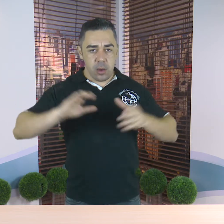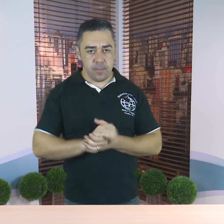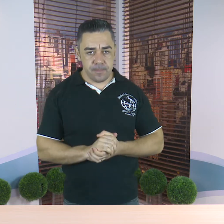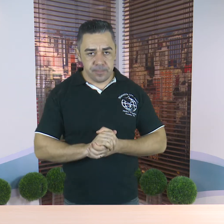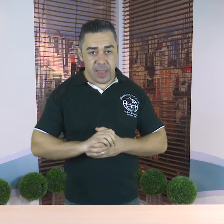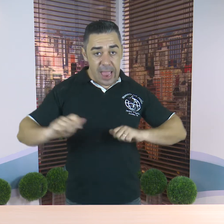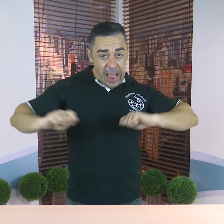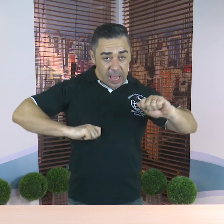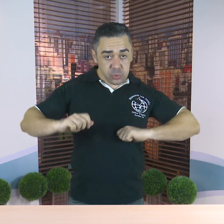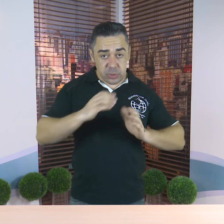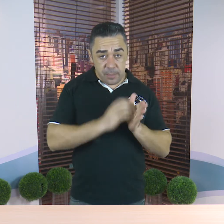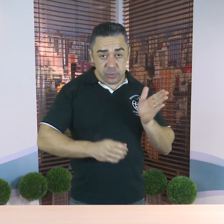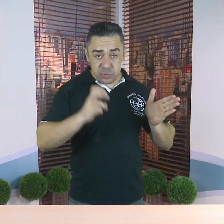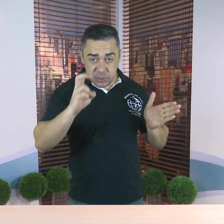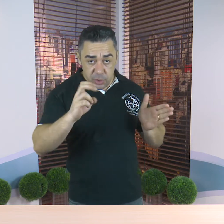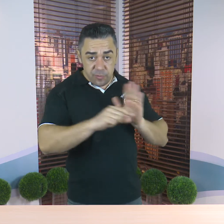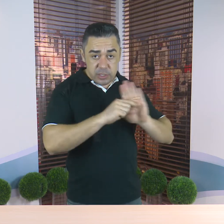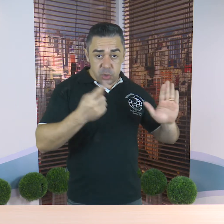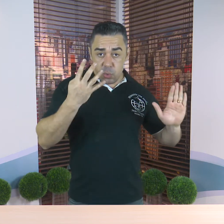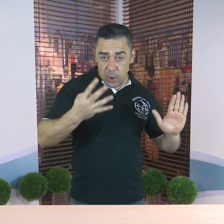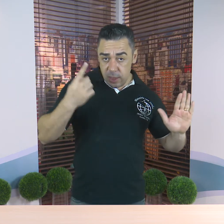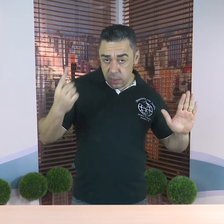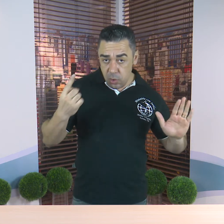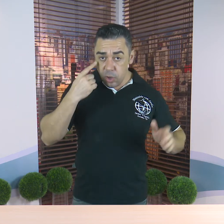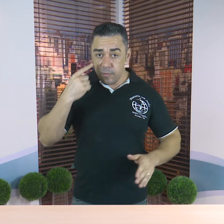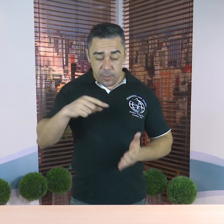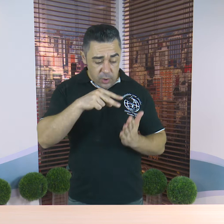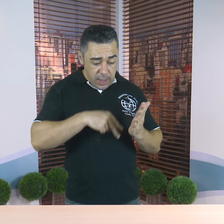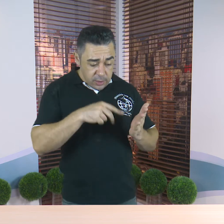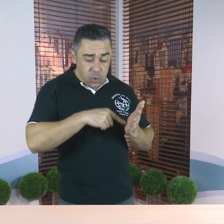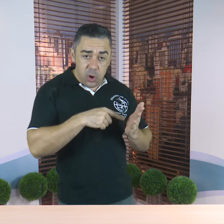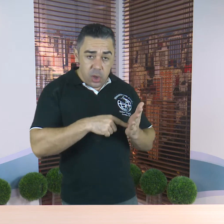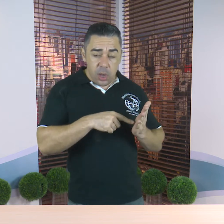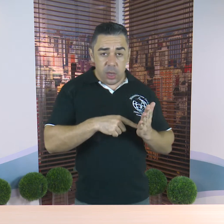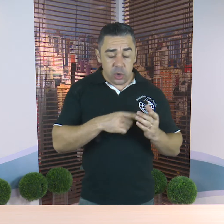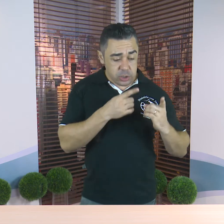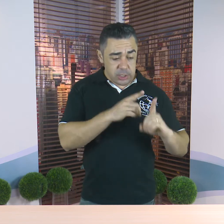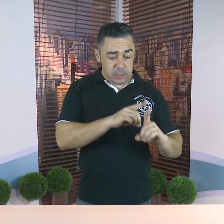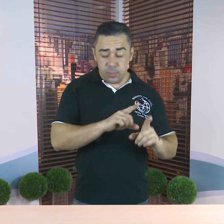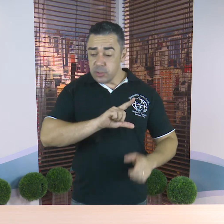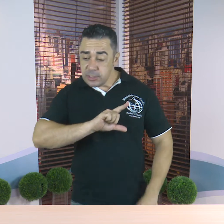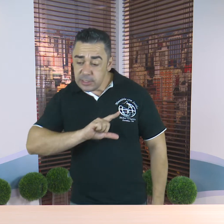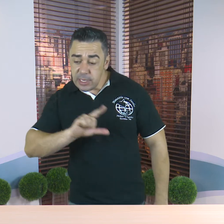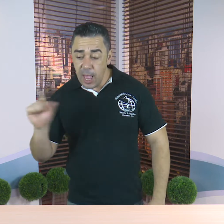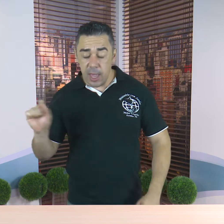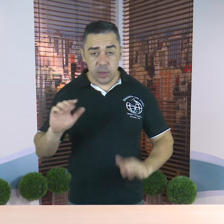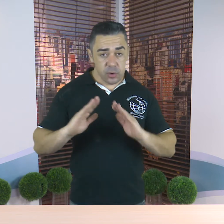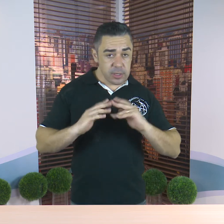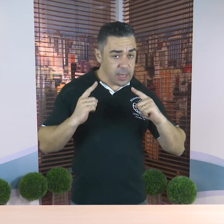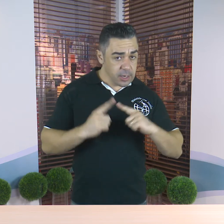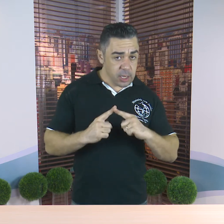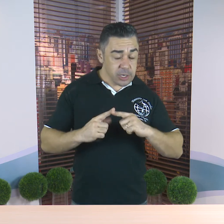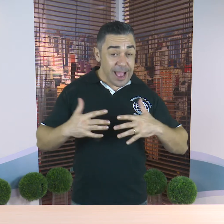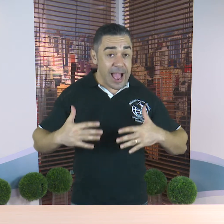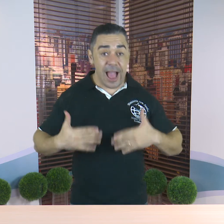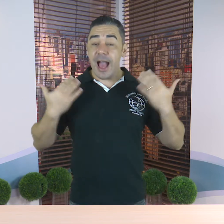5, 41, nós lemos o seguinte: e eles se retiraram do sinédrio, regozijando-se por terem